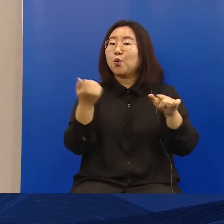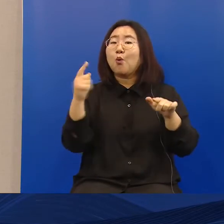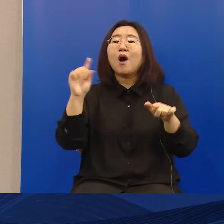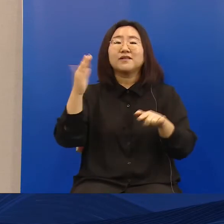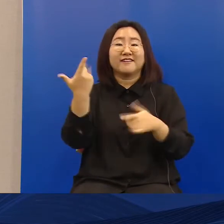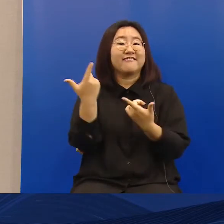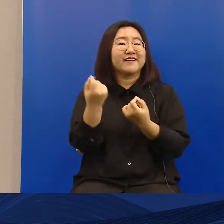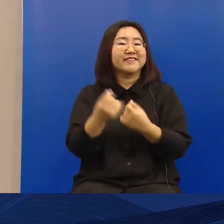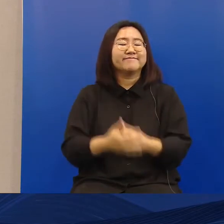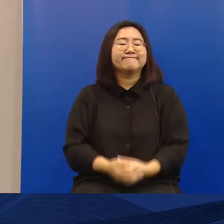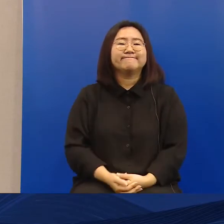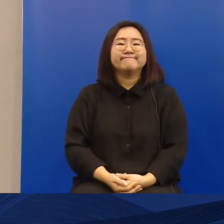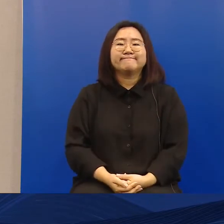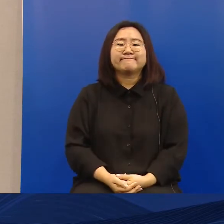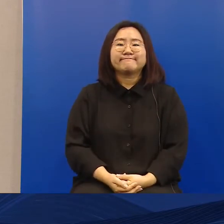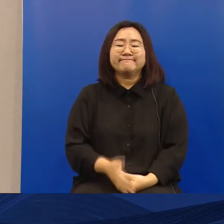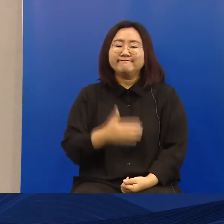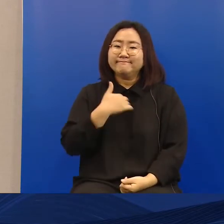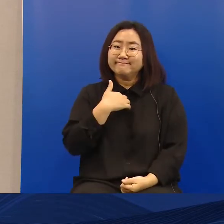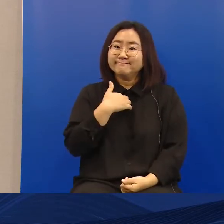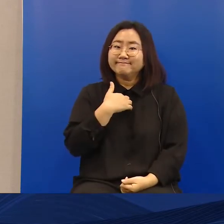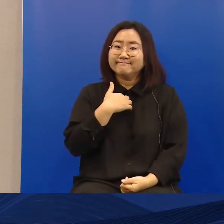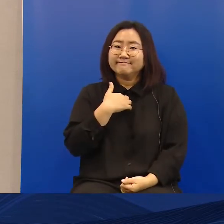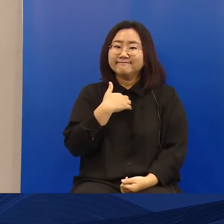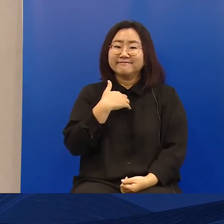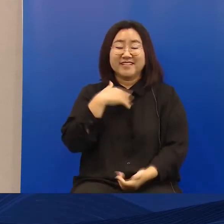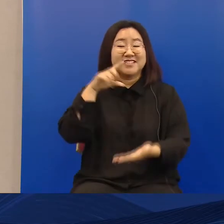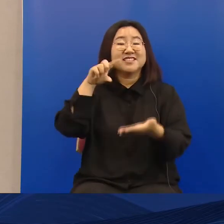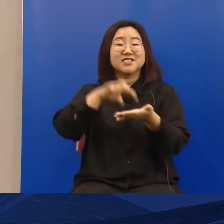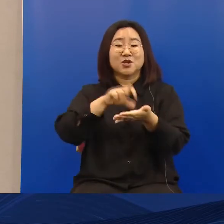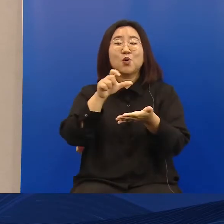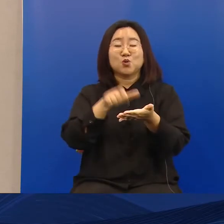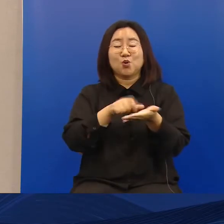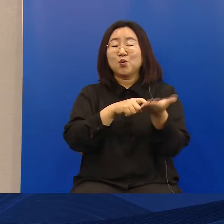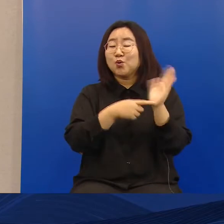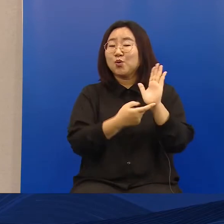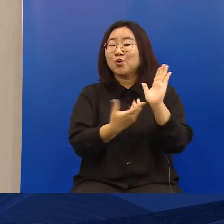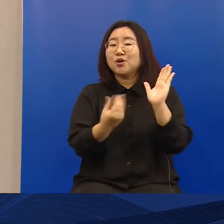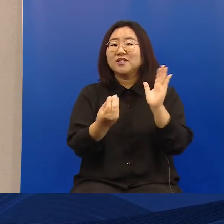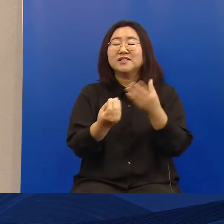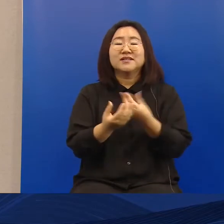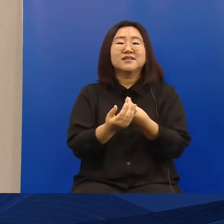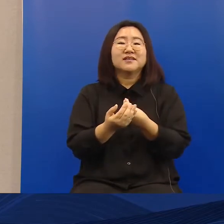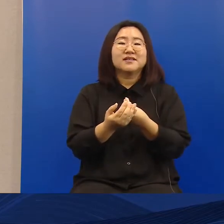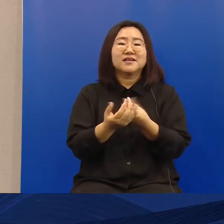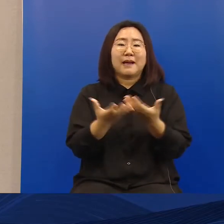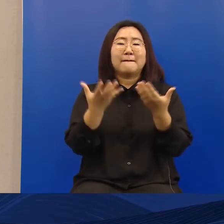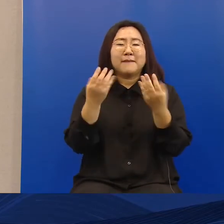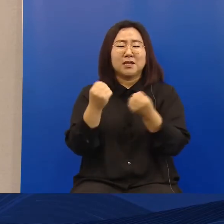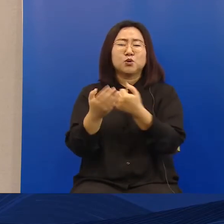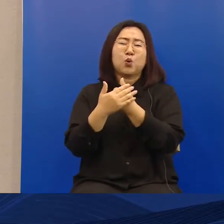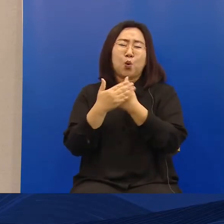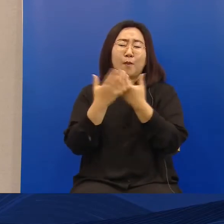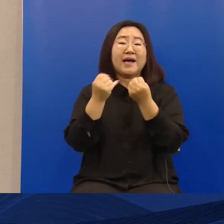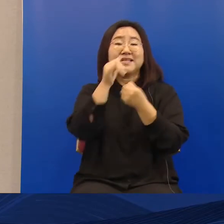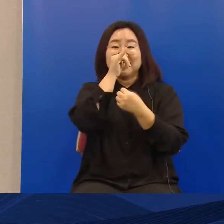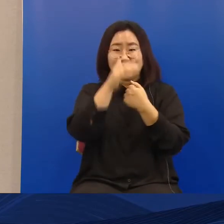합니다. 저는 이 정도로 그쳐도 될 것 같고요. 많은 분들이 좋은 말씀